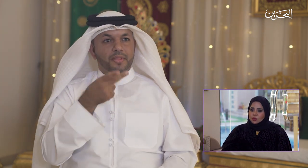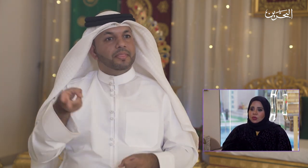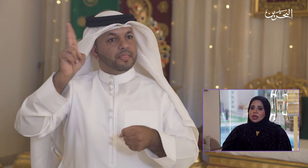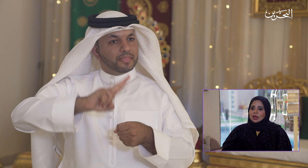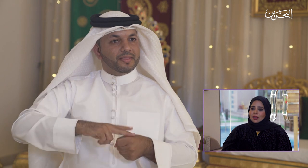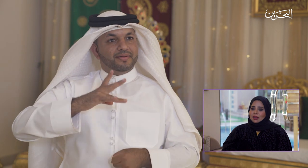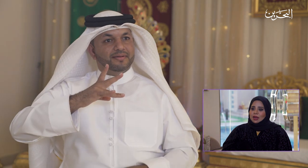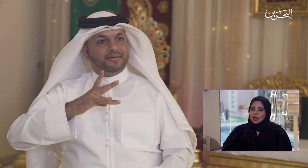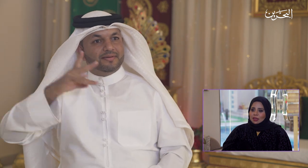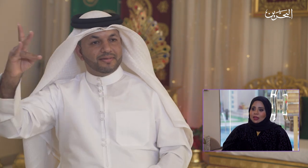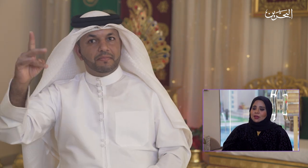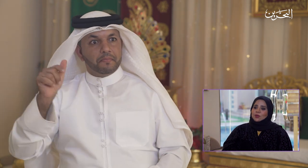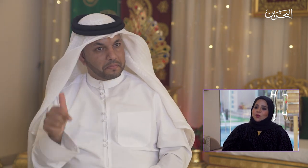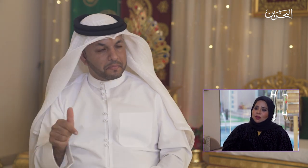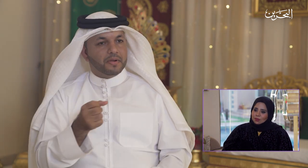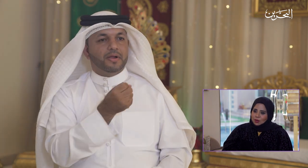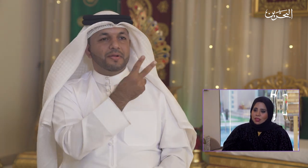يقول ايضا يكون في اثناء